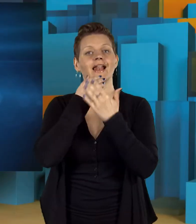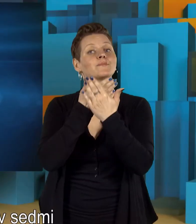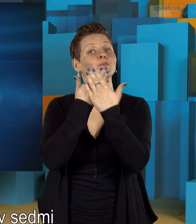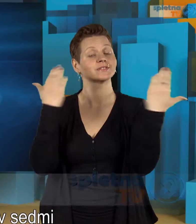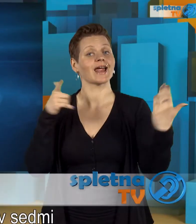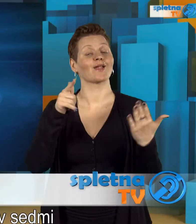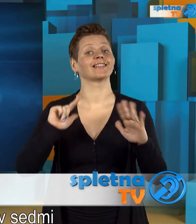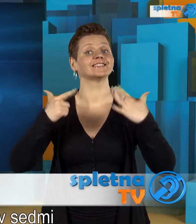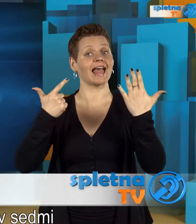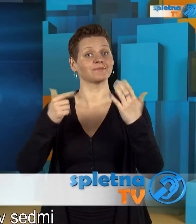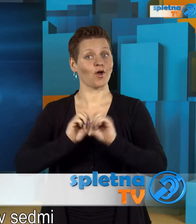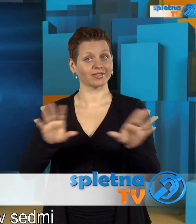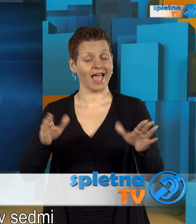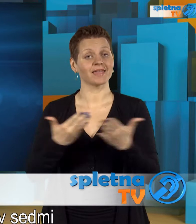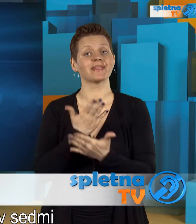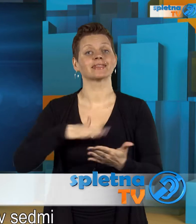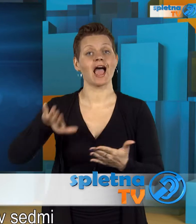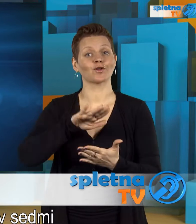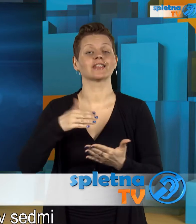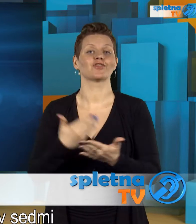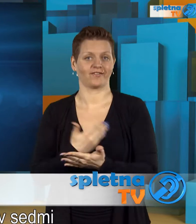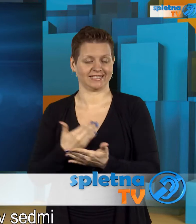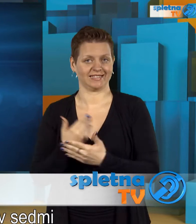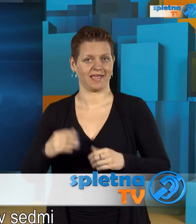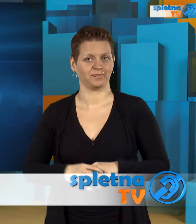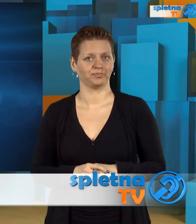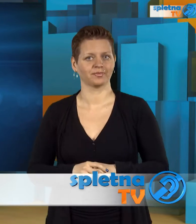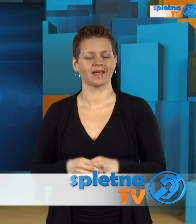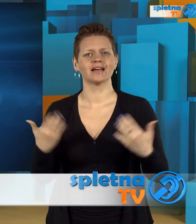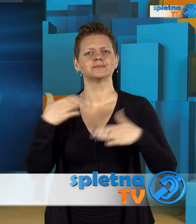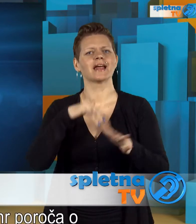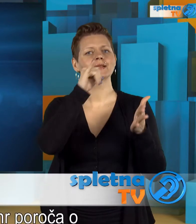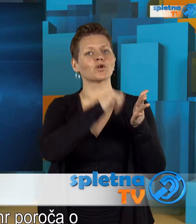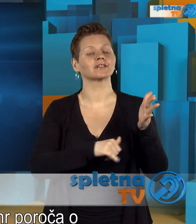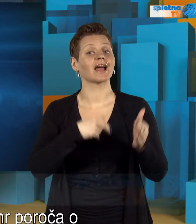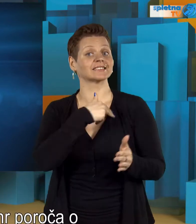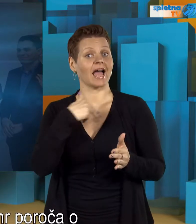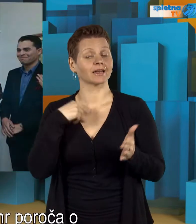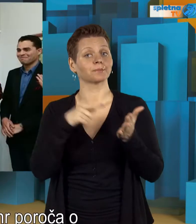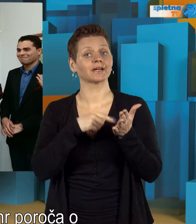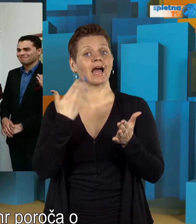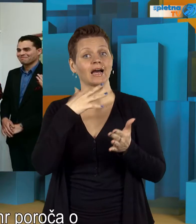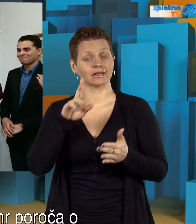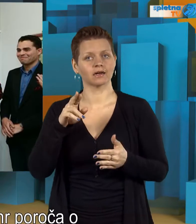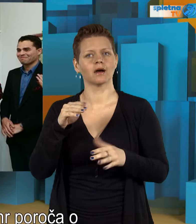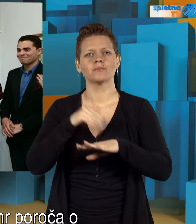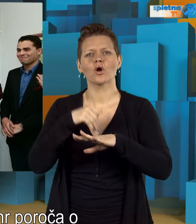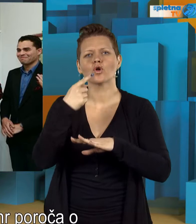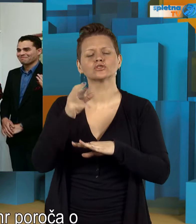Lepo pozdravljeni v 7. oddaji Mednarodne novice. Spletni portal Zagreb.hr poroča o